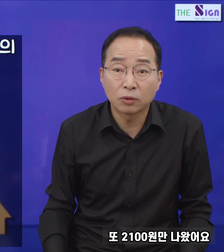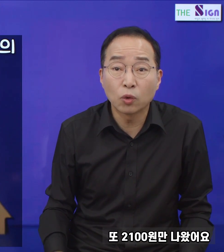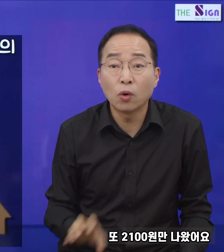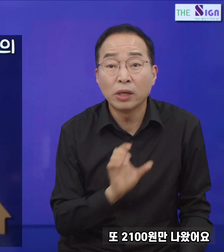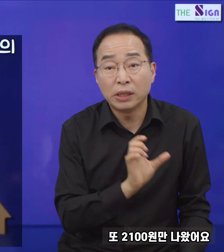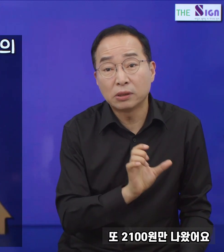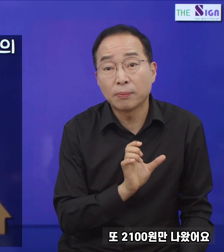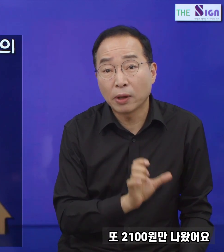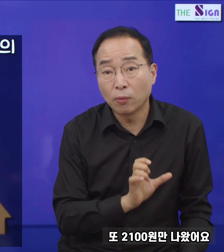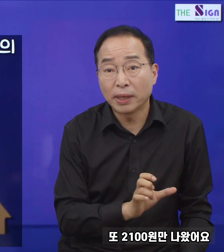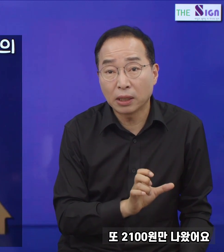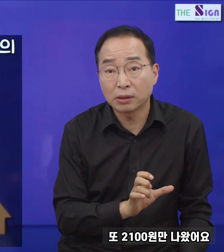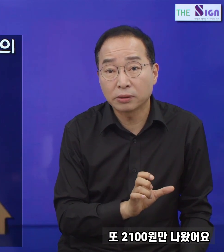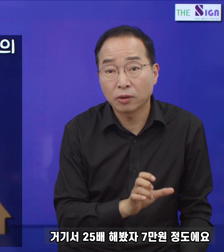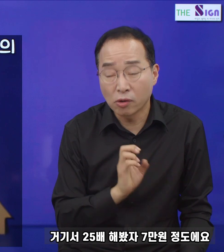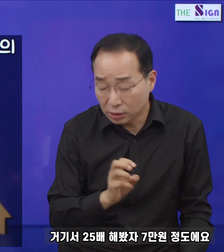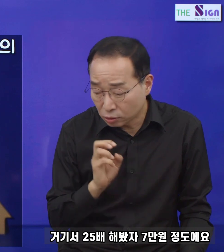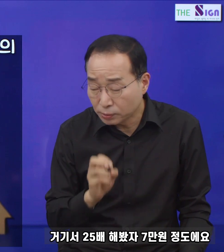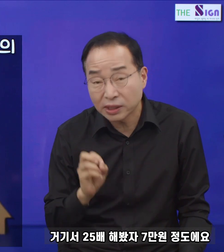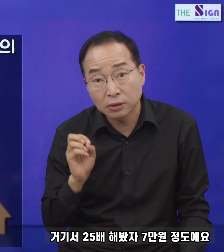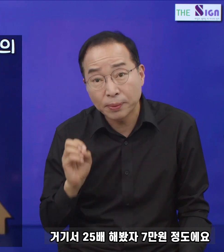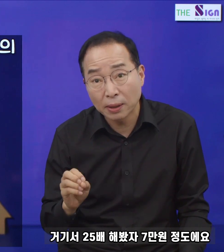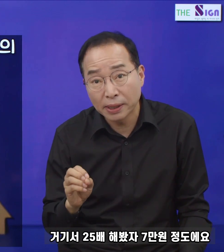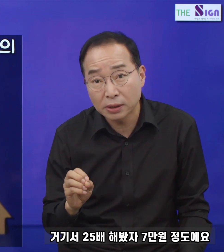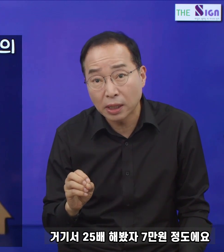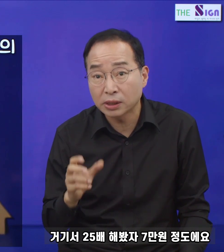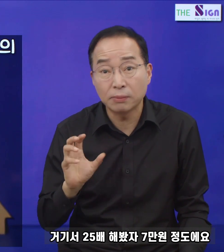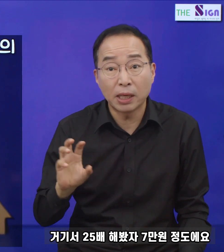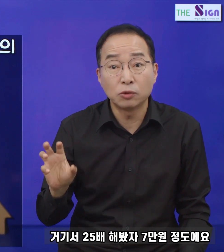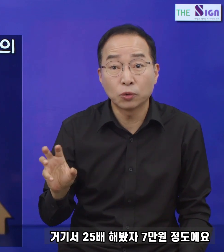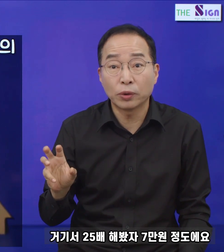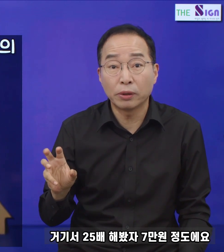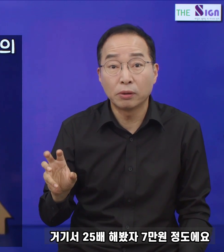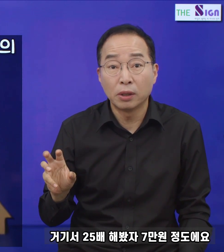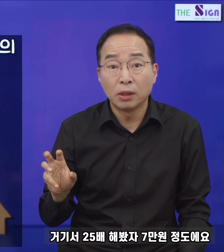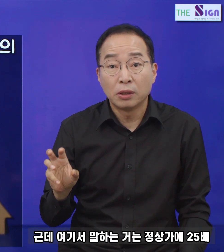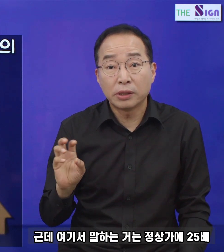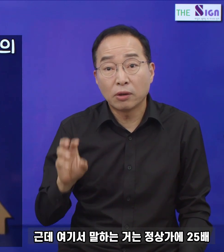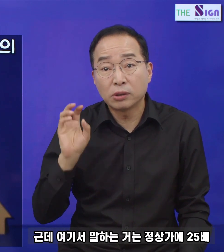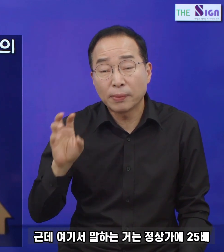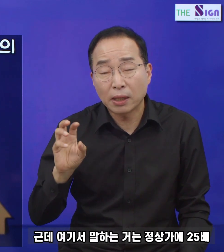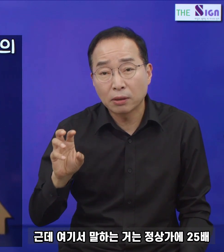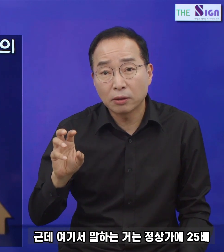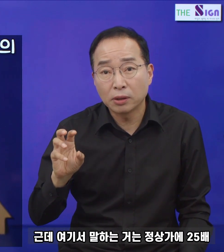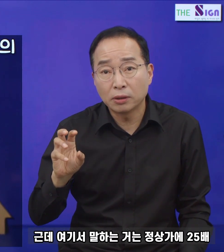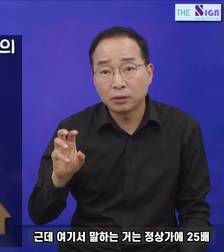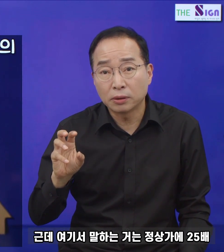또 2,100원만 나왔어요. 거기서 25배 해봤자 7만원 정도예요. 근데 여기서 말하는 거는